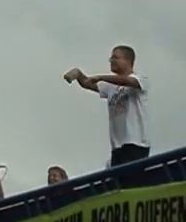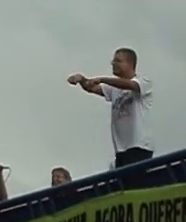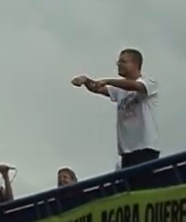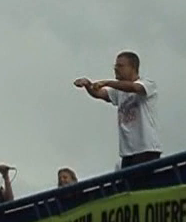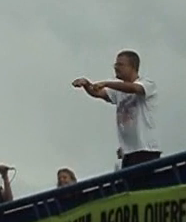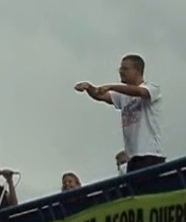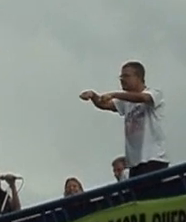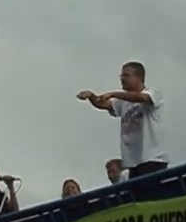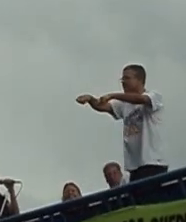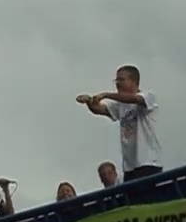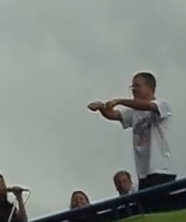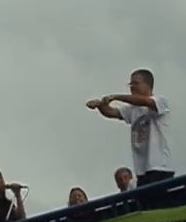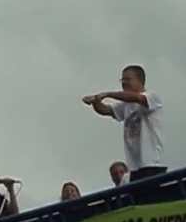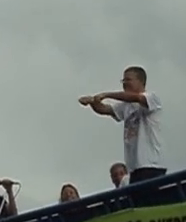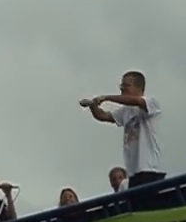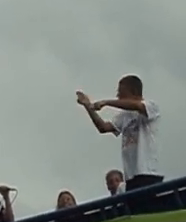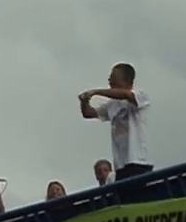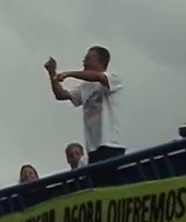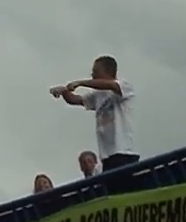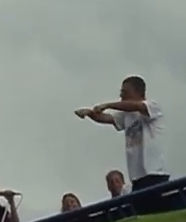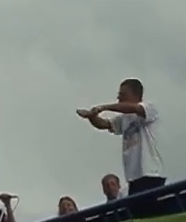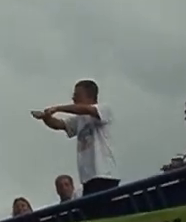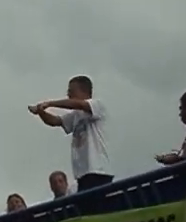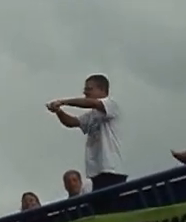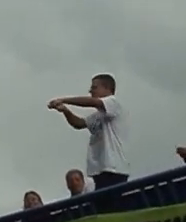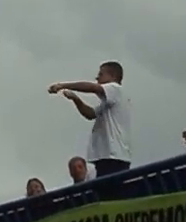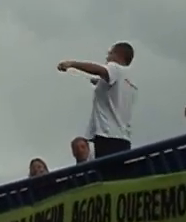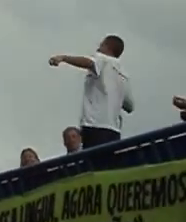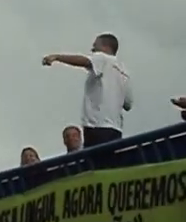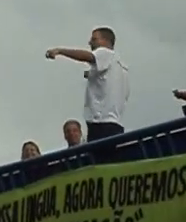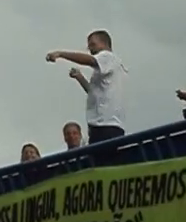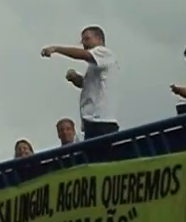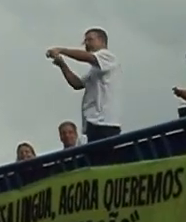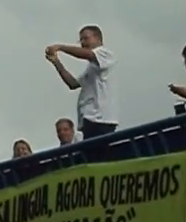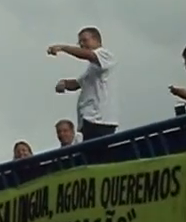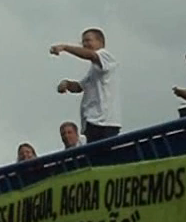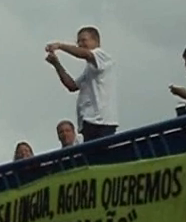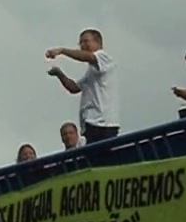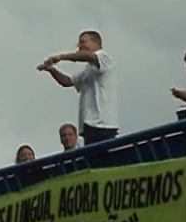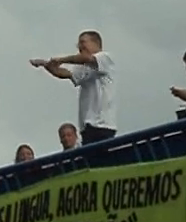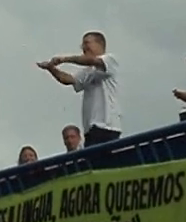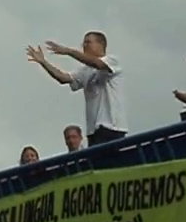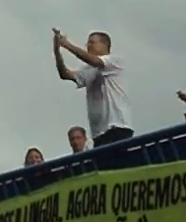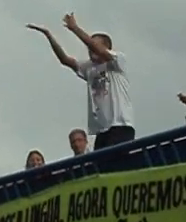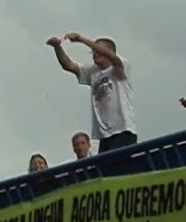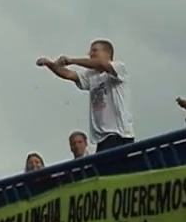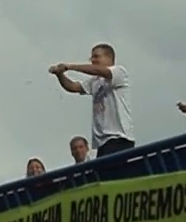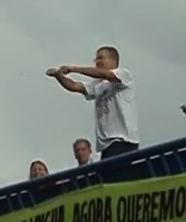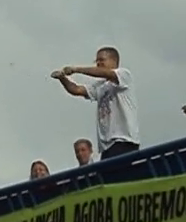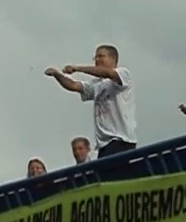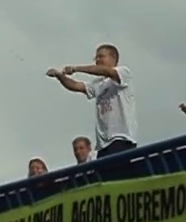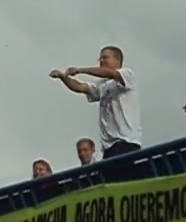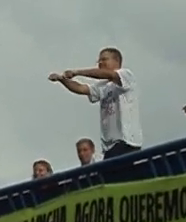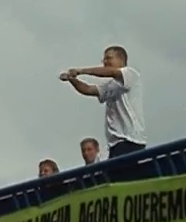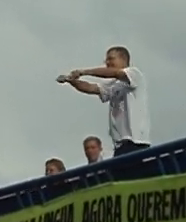de papel, vamos supor, colar, vamos acrescentar só mais uma agora, quatro folhas de papel, colar uma na outra, dá para rasgar, não dá?